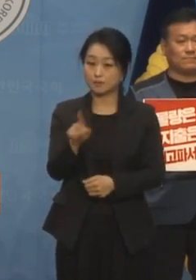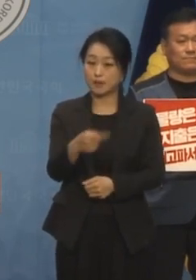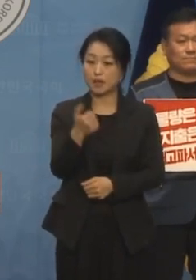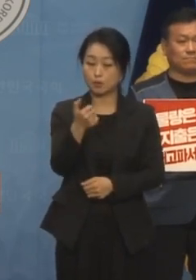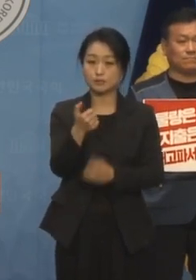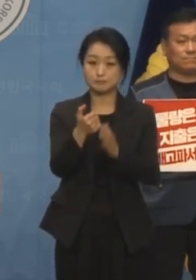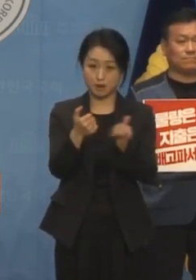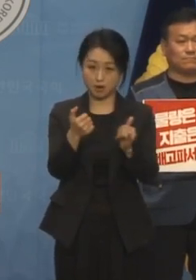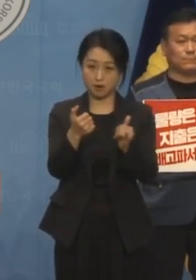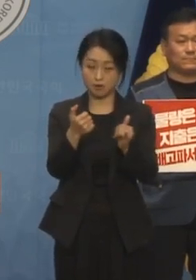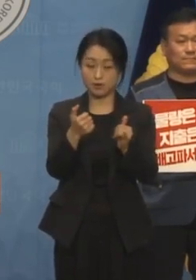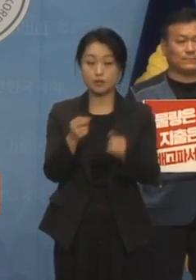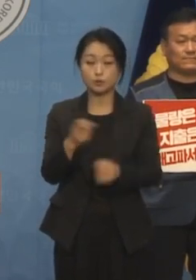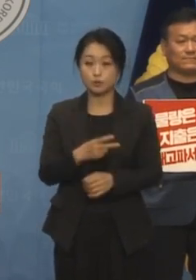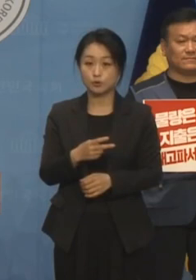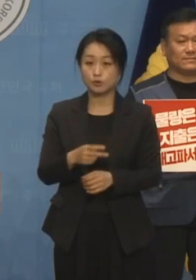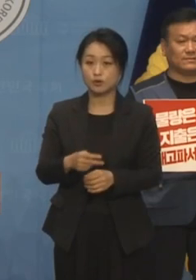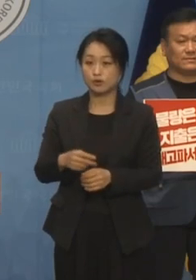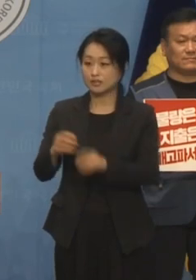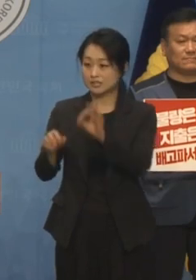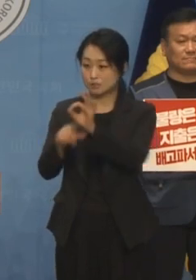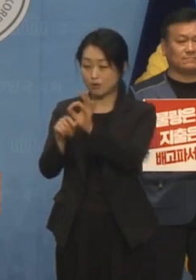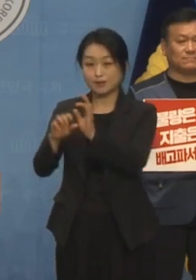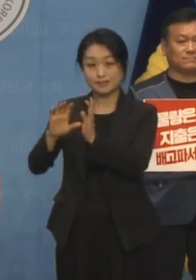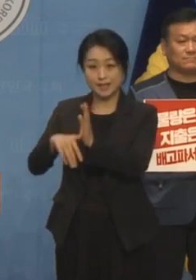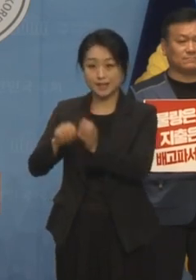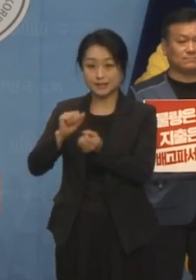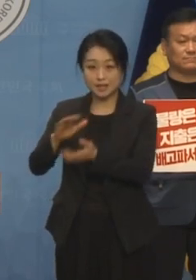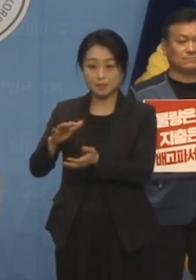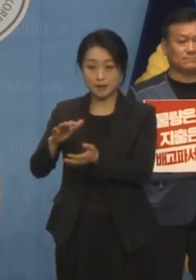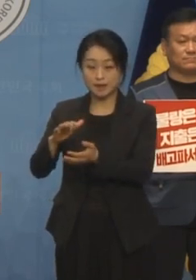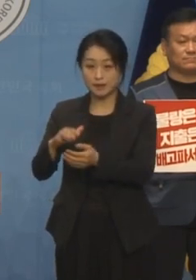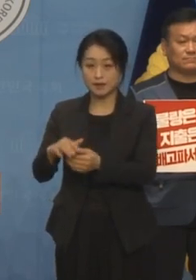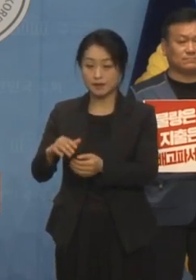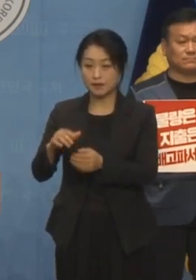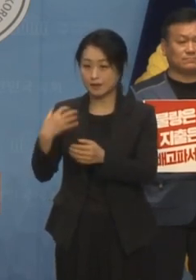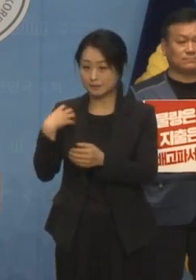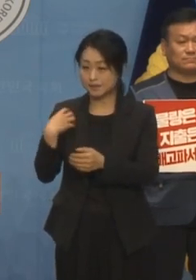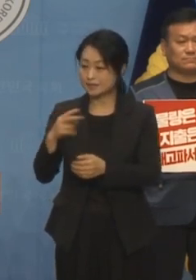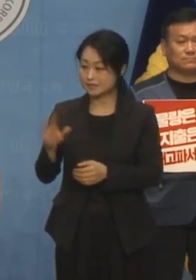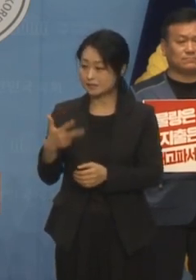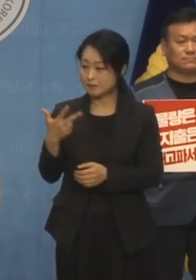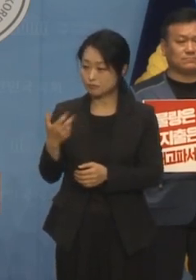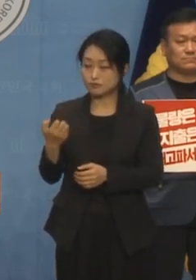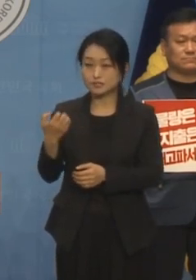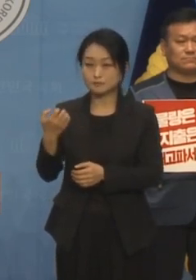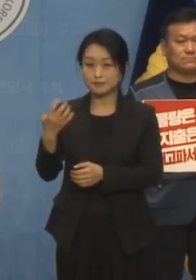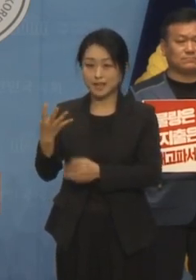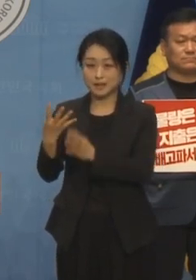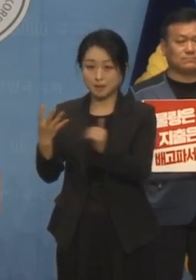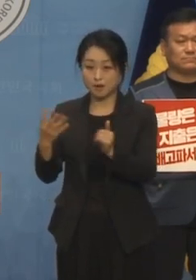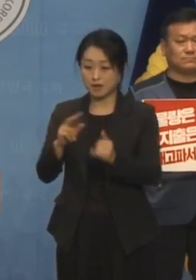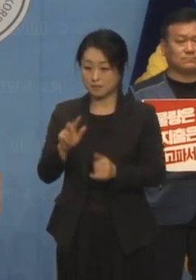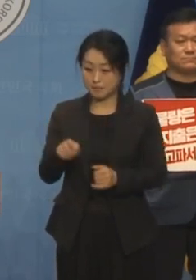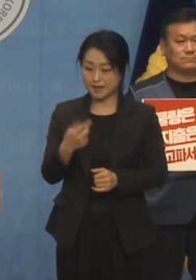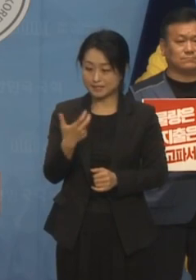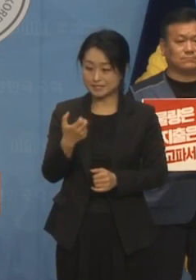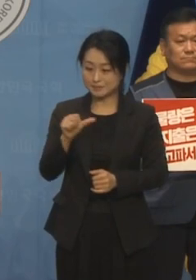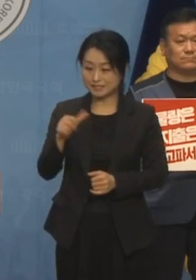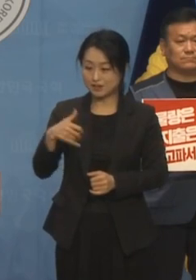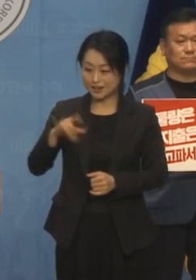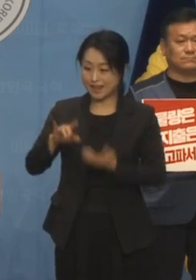2,150명이나 되었고 물량이 많은 10월에도 794명이 175개 이하를 배송하고